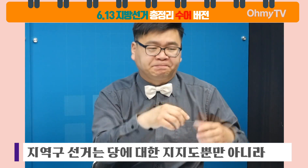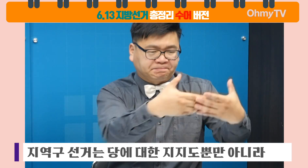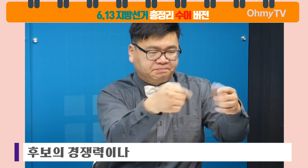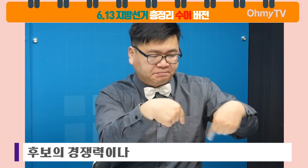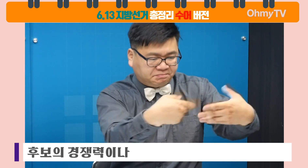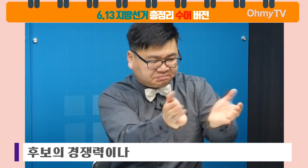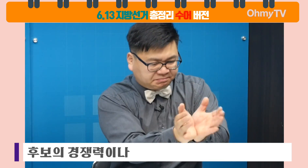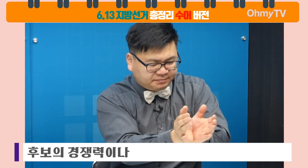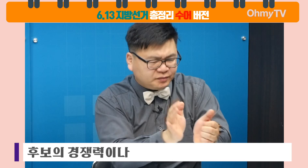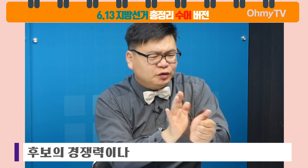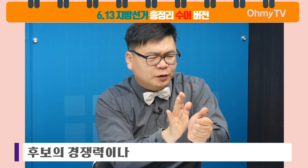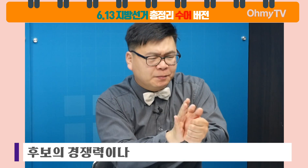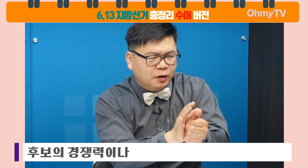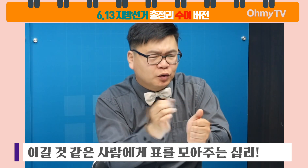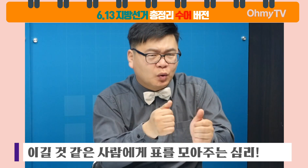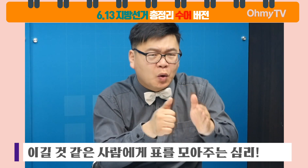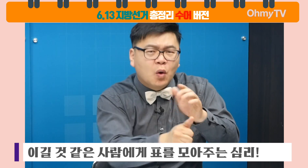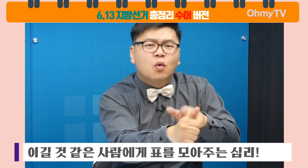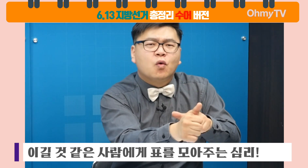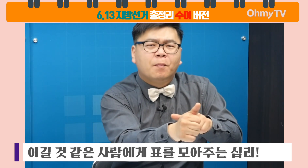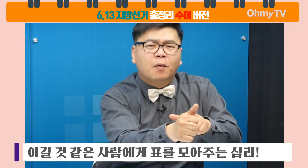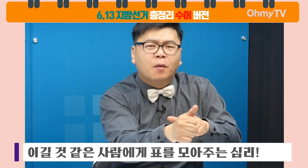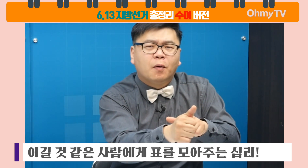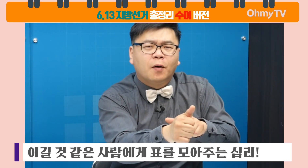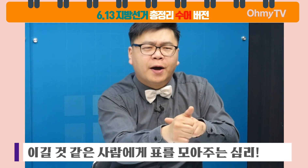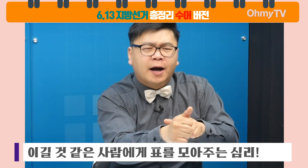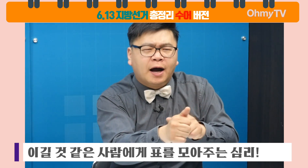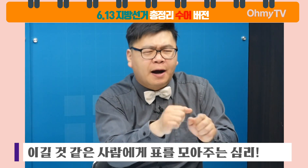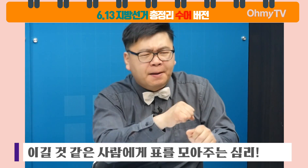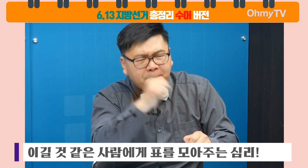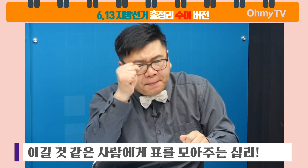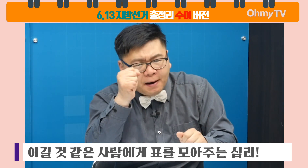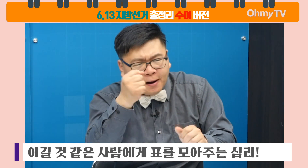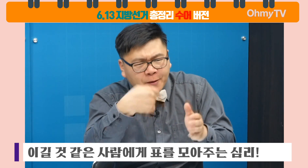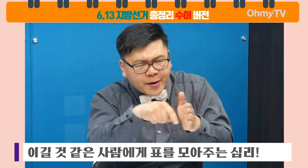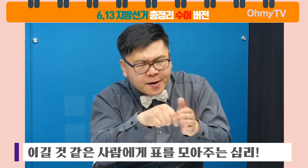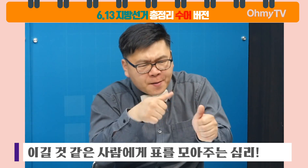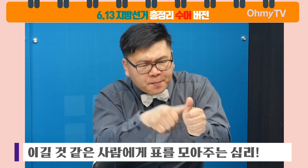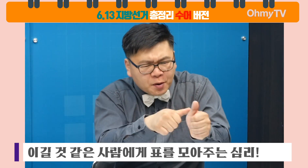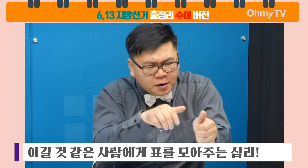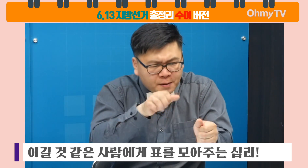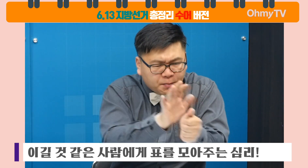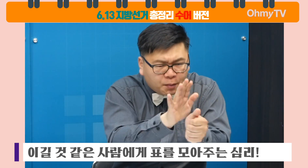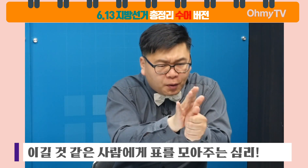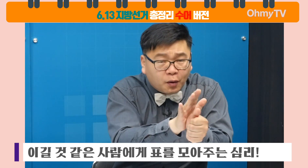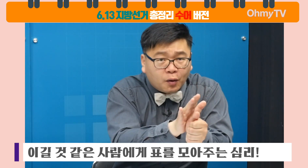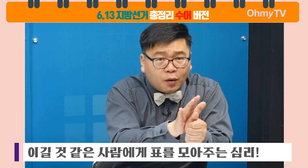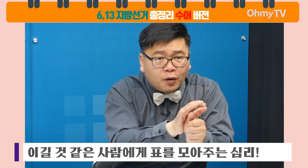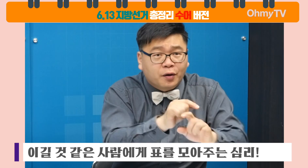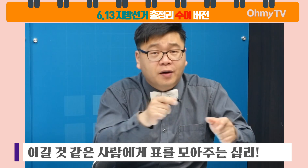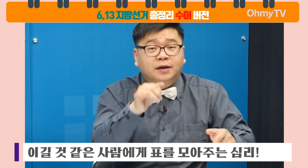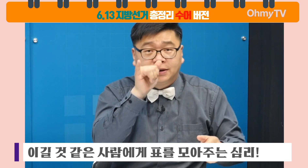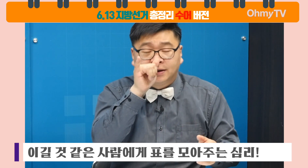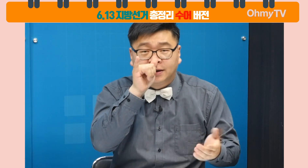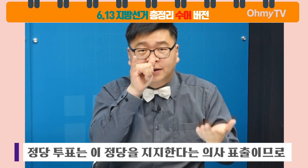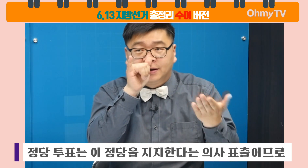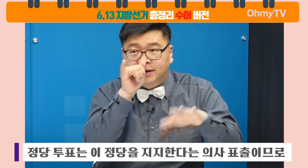아니라 후보의 경쟁력이나 또 여러 가지 이길 것 같은 사람에게 표를 모아주는 여러 가지 심리 이런 것들이 작용하는 것인데